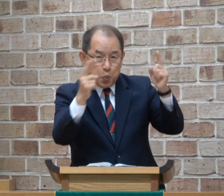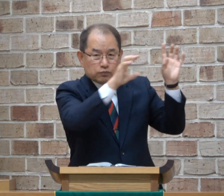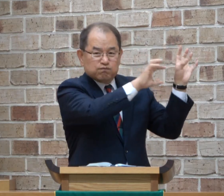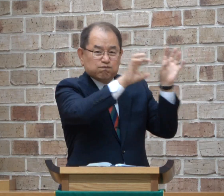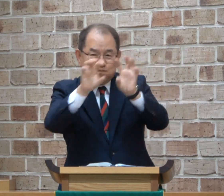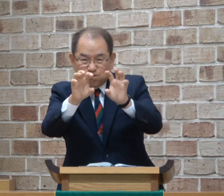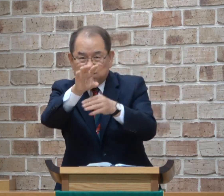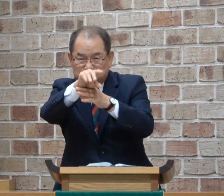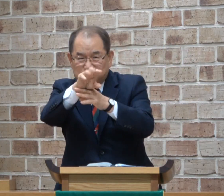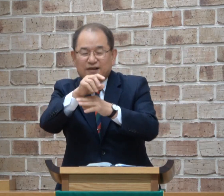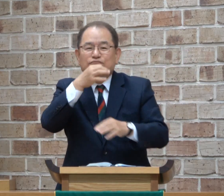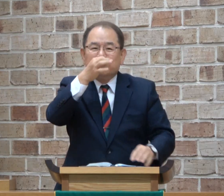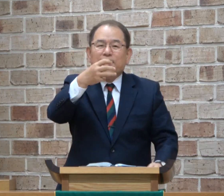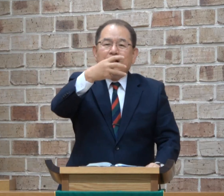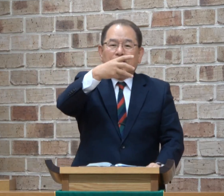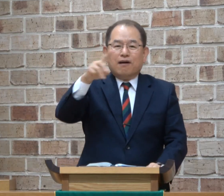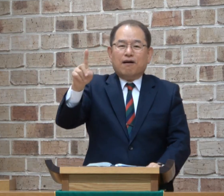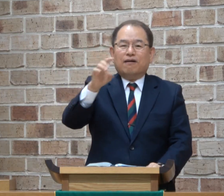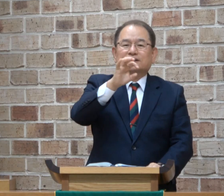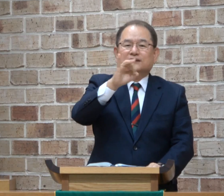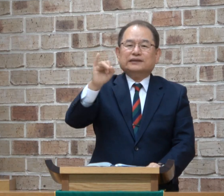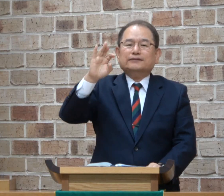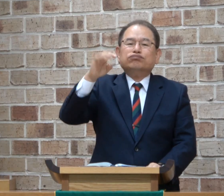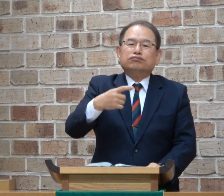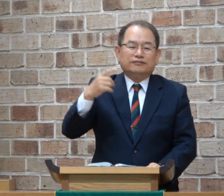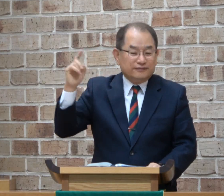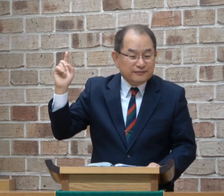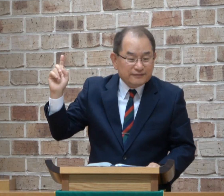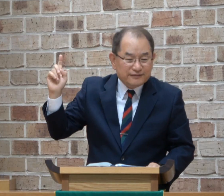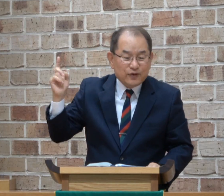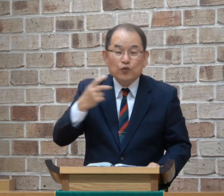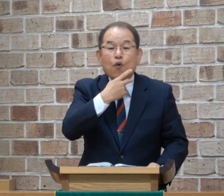때 라이브라는 표현을 씁니다.